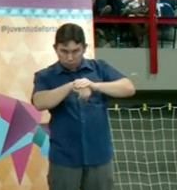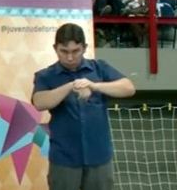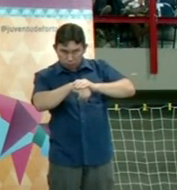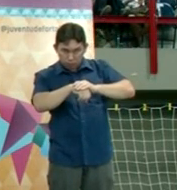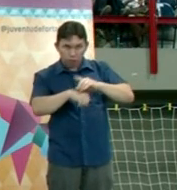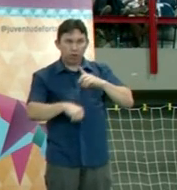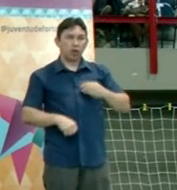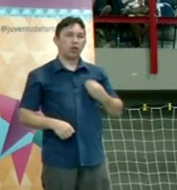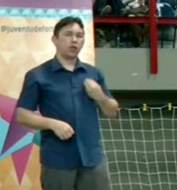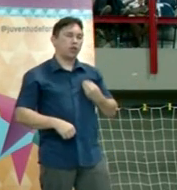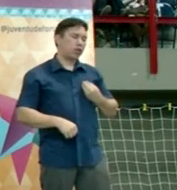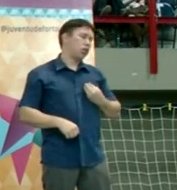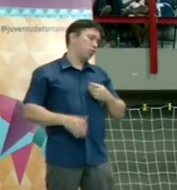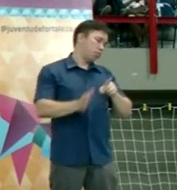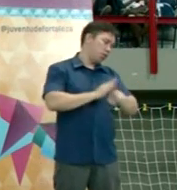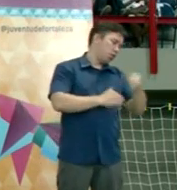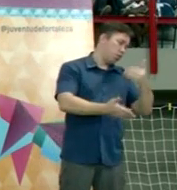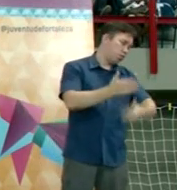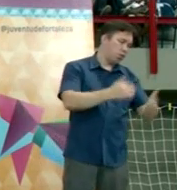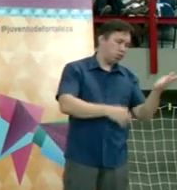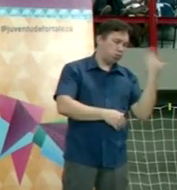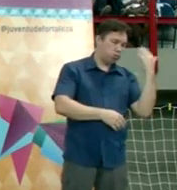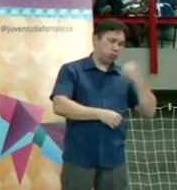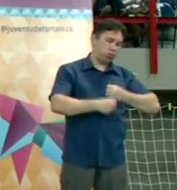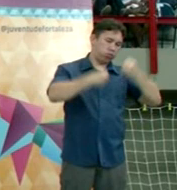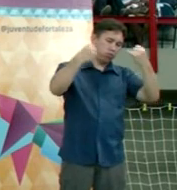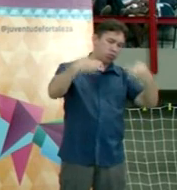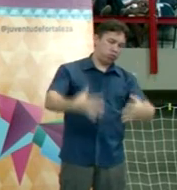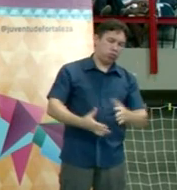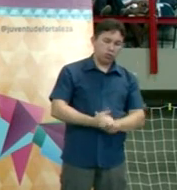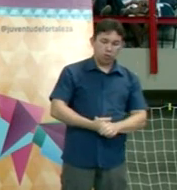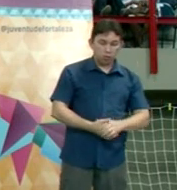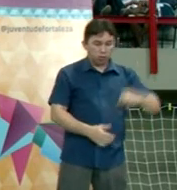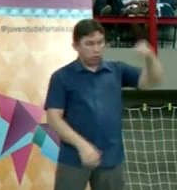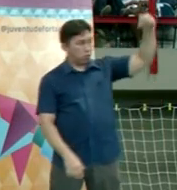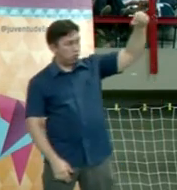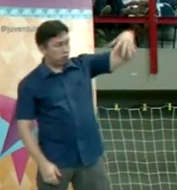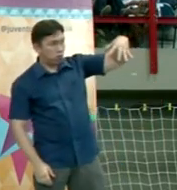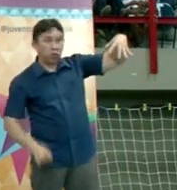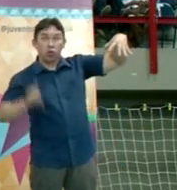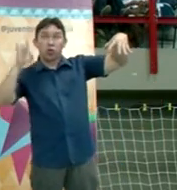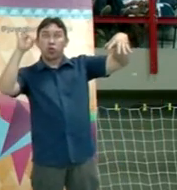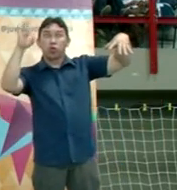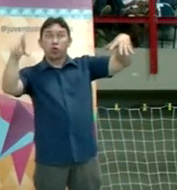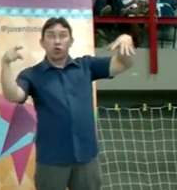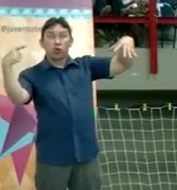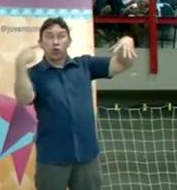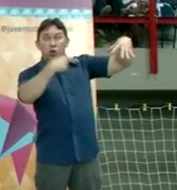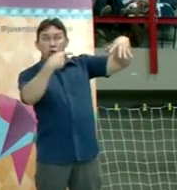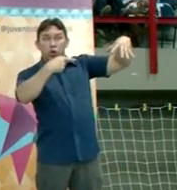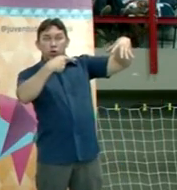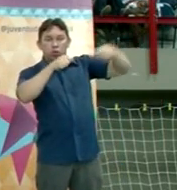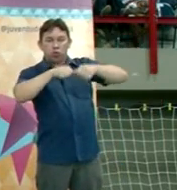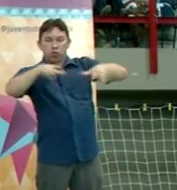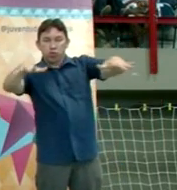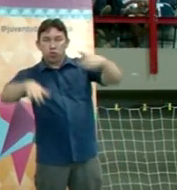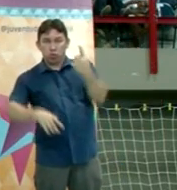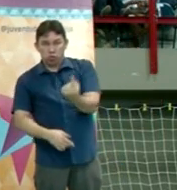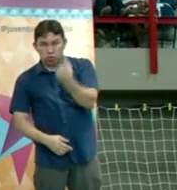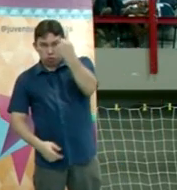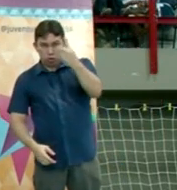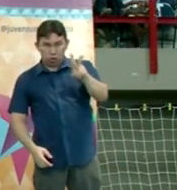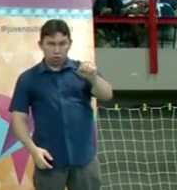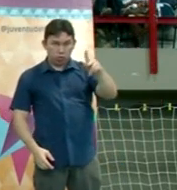cuidado, porque já foi questão de prova uma vez, estava escrito, a luz somente se propaga no